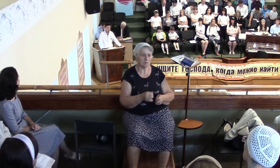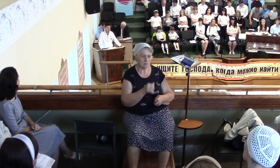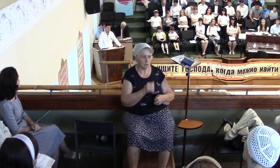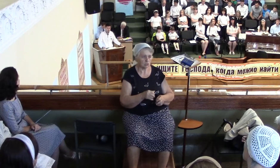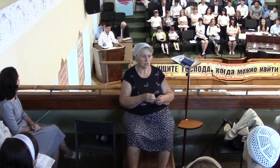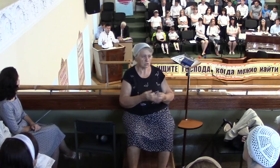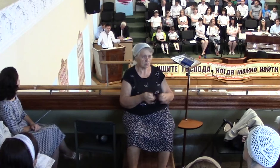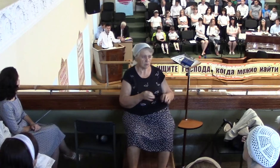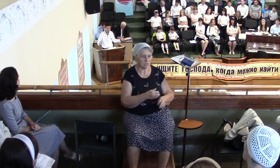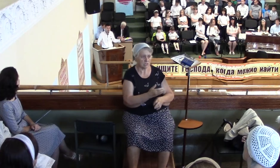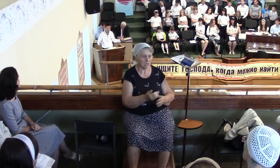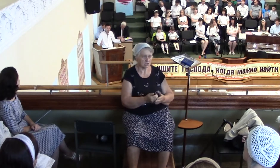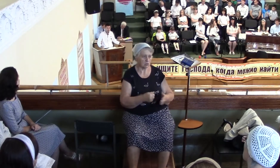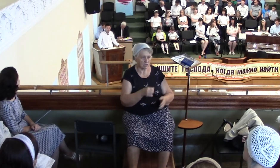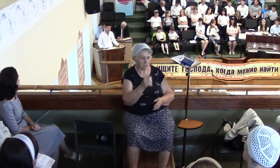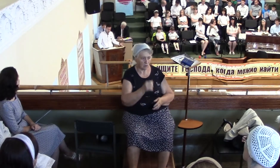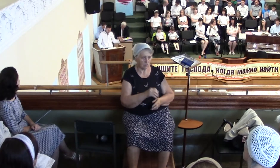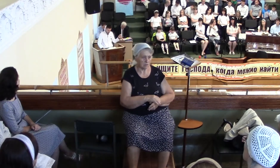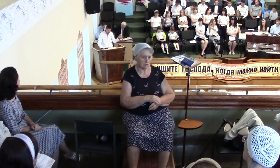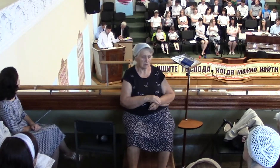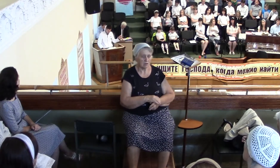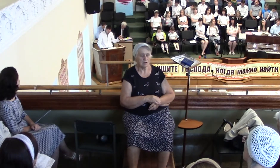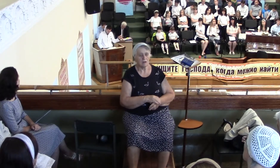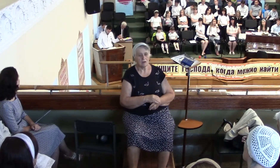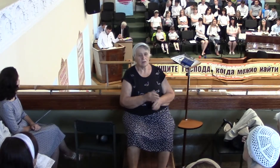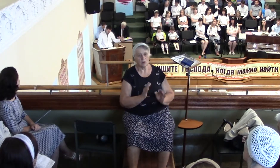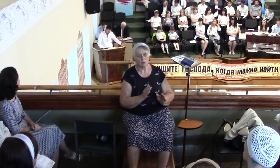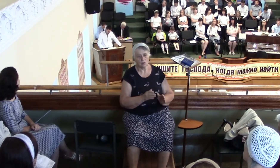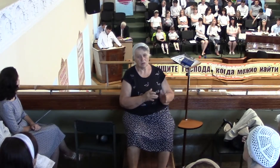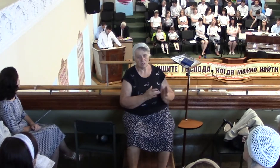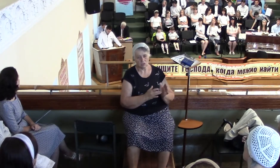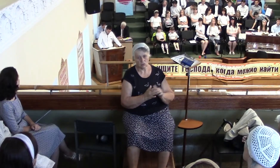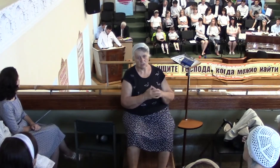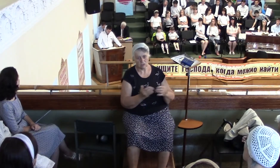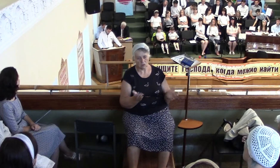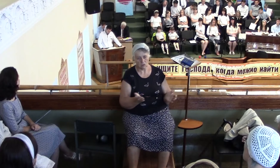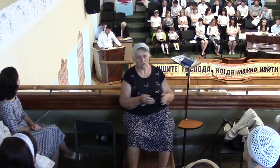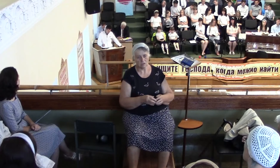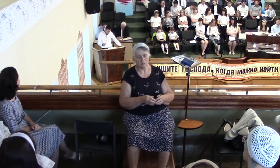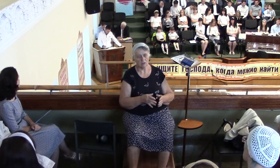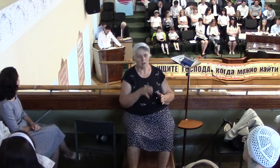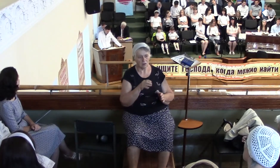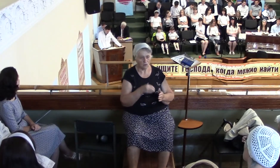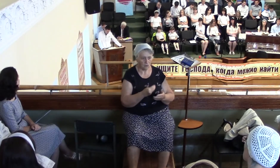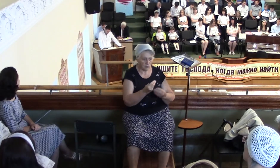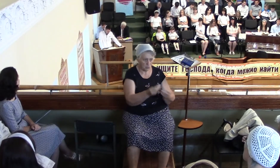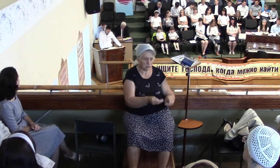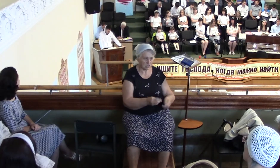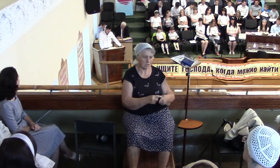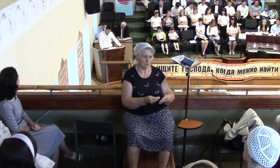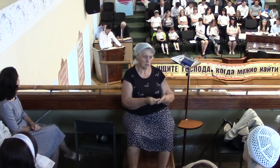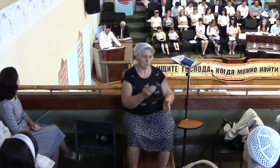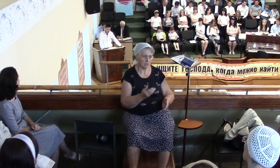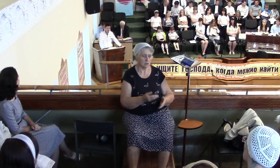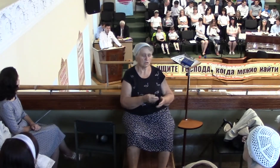нашей греховности. Мы просто бессильны. И только Христос, Он внес эту плату достойную. И